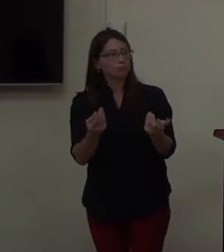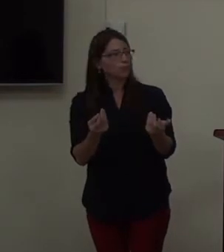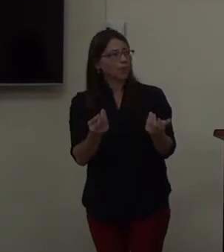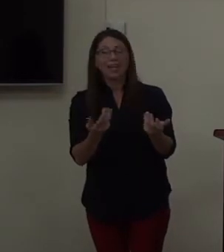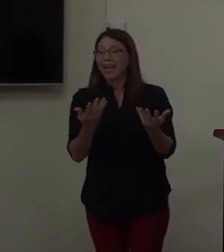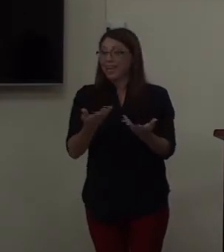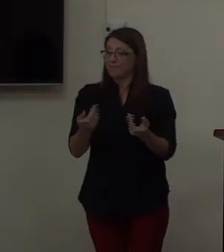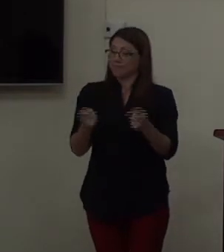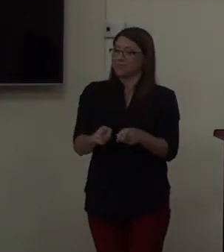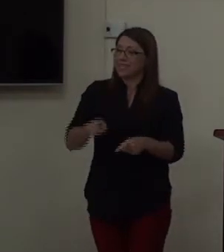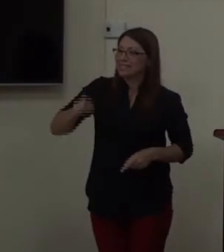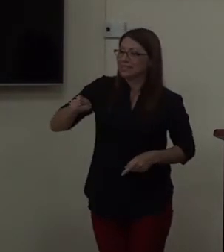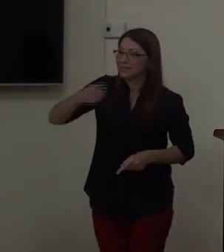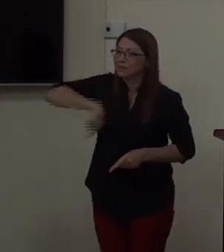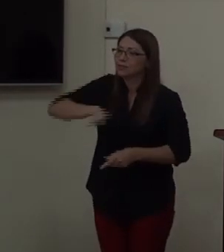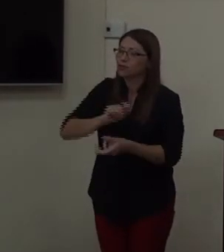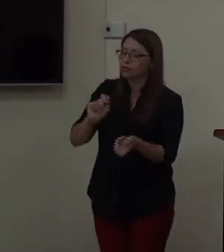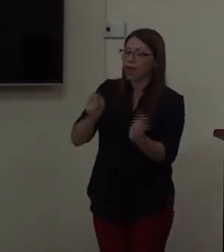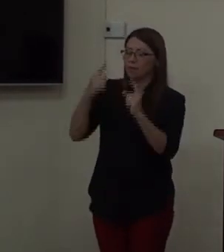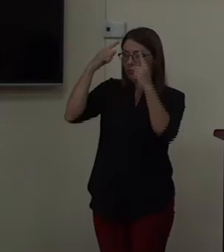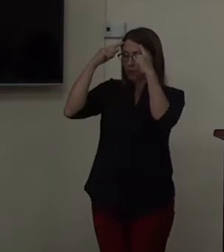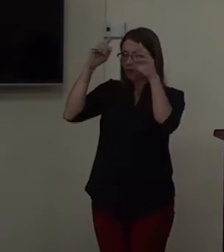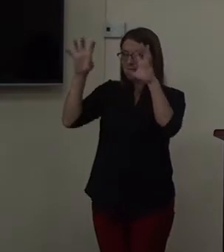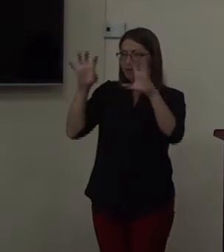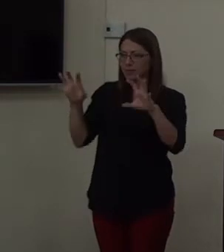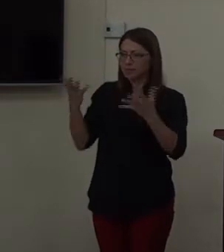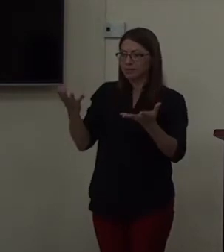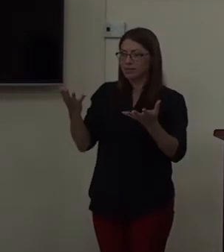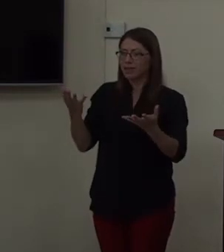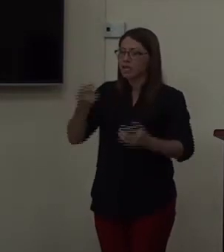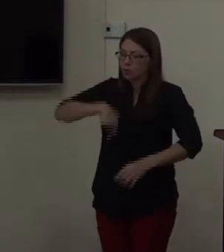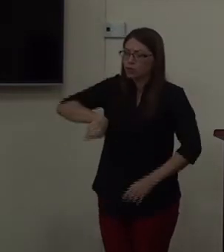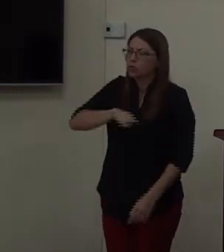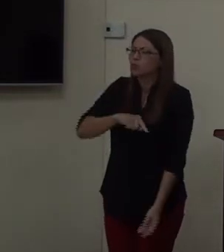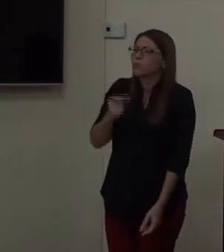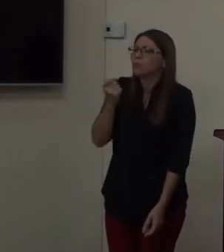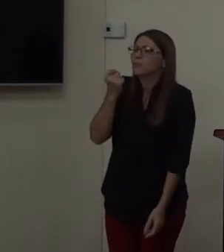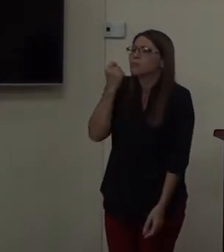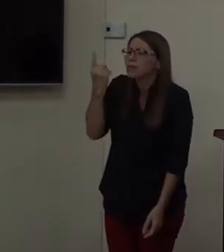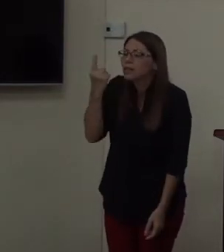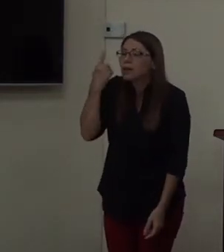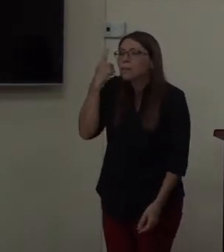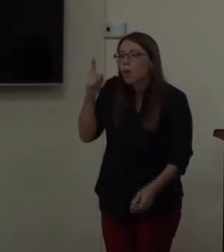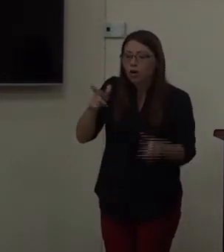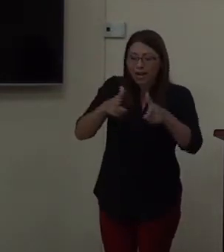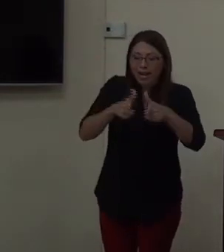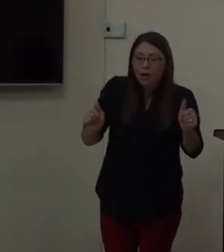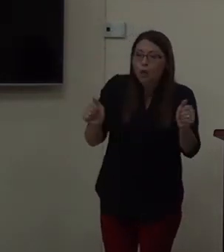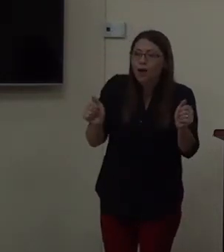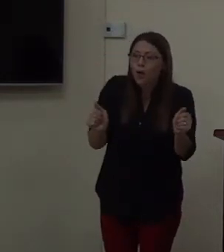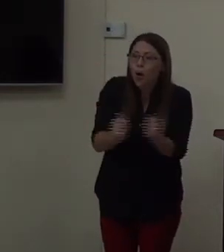la necesidad de que cambiemos un poco los esquemas, entonces también de qué vamos a entender por lengua con